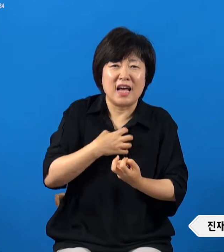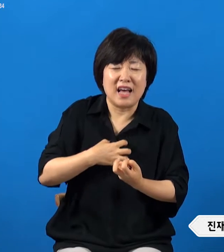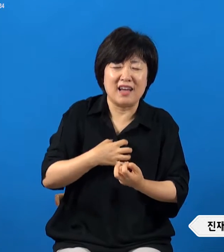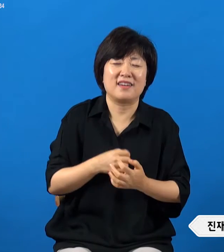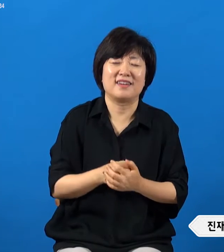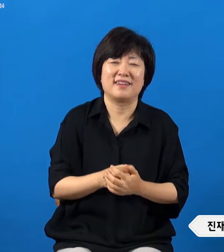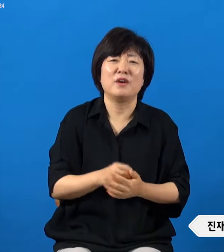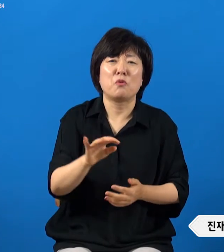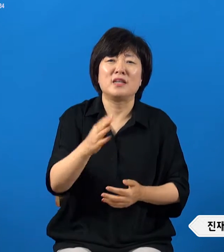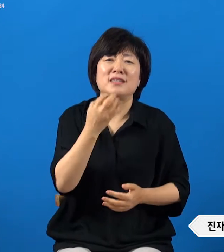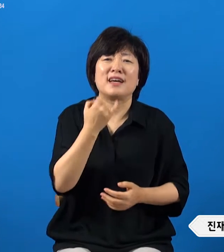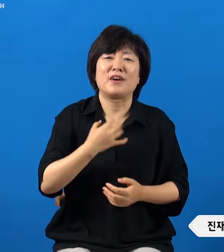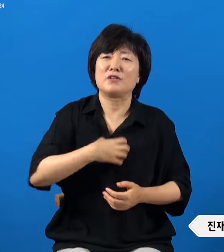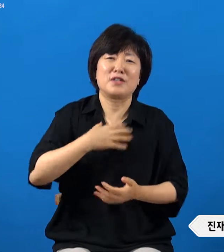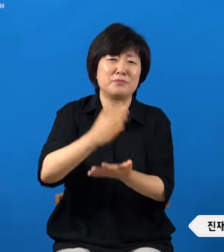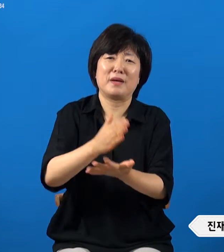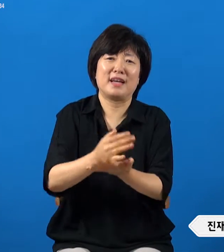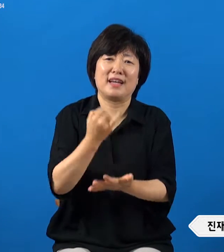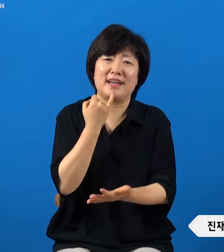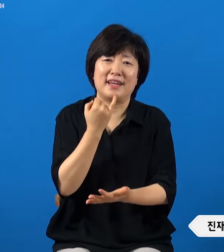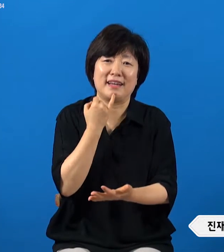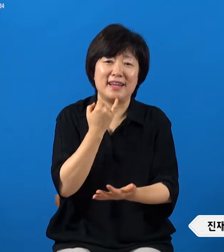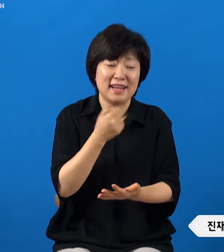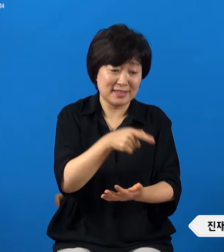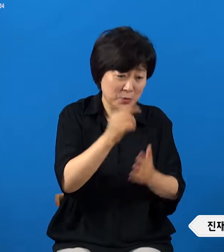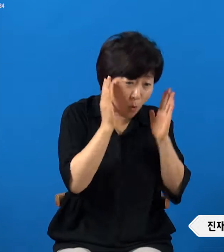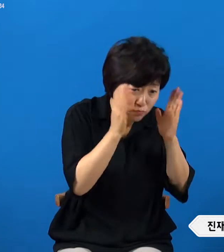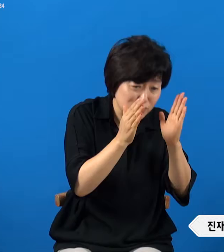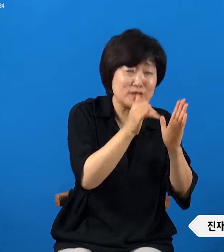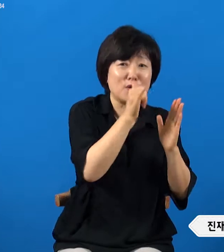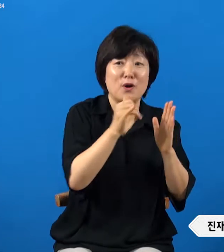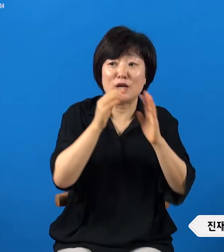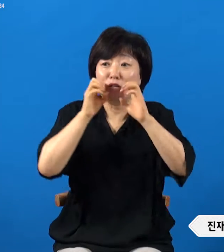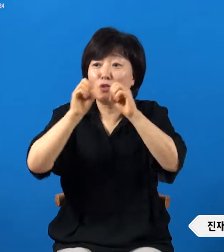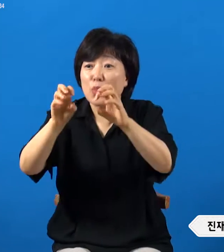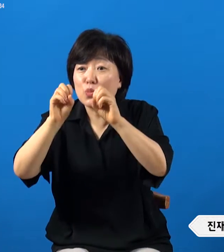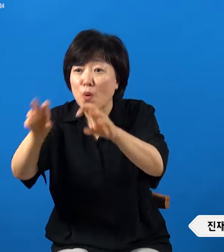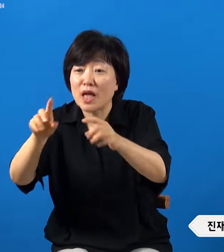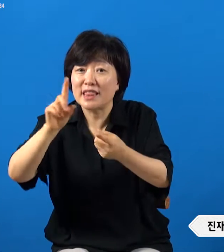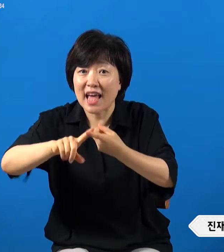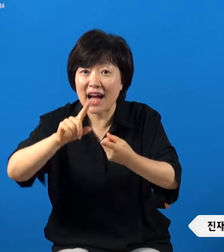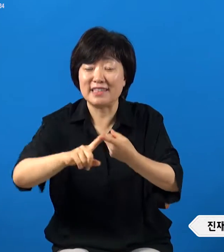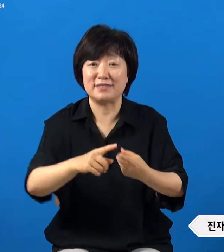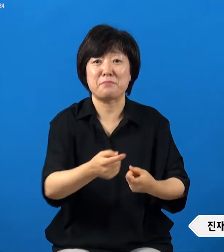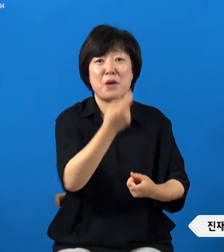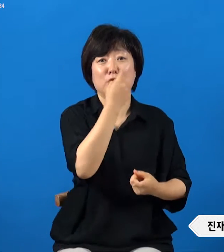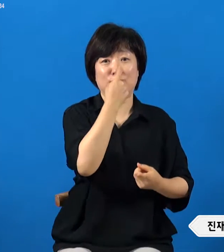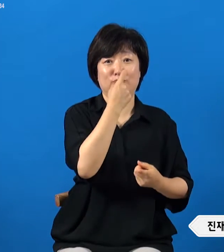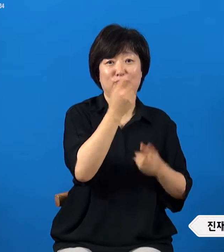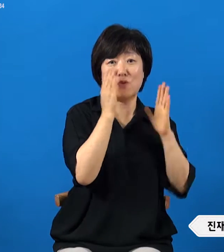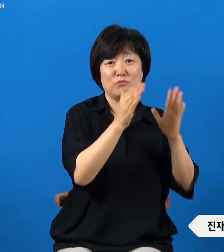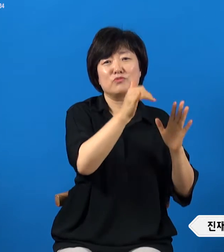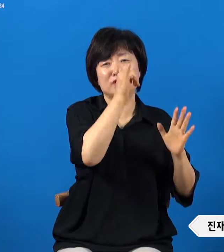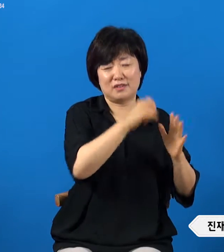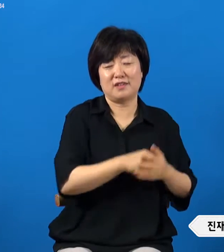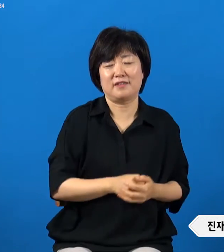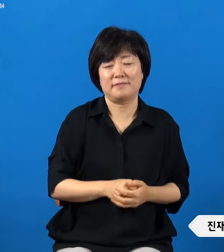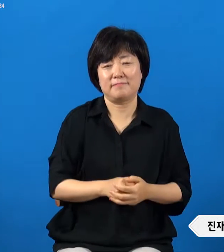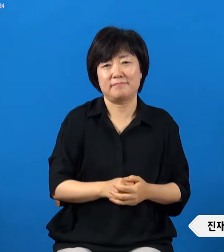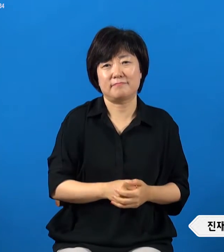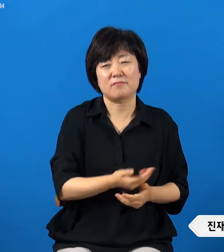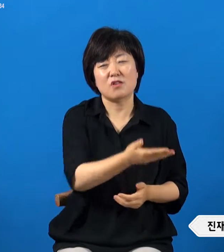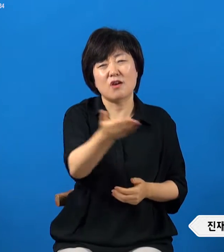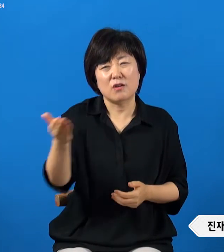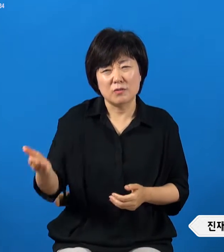공부가 있습니다. 사랑하는 여러분, 구령의 열정을 가지고 영혼에 관한 이슈를 우리는